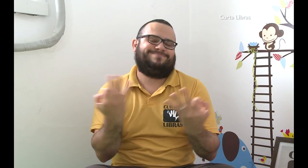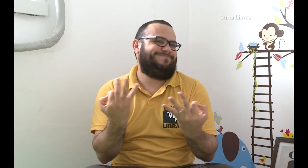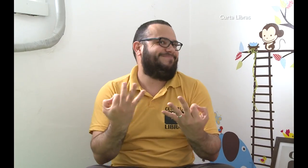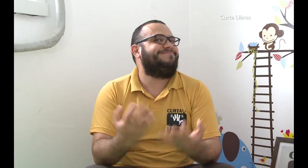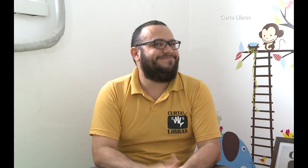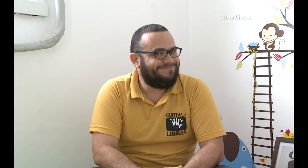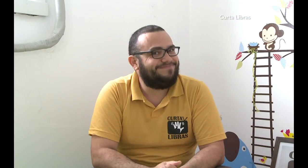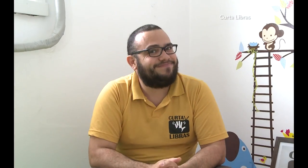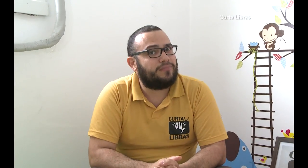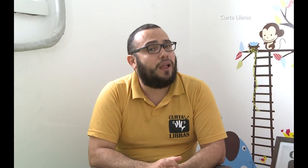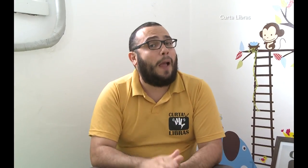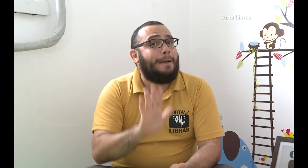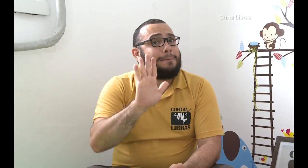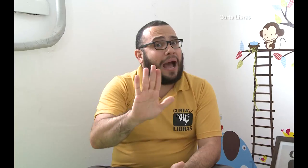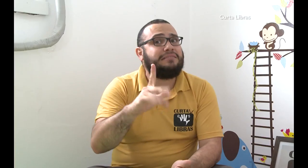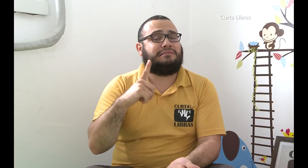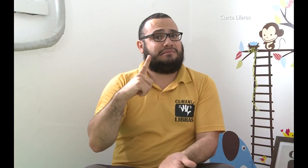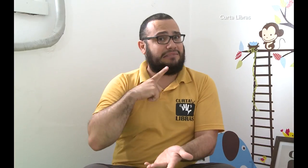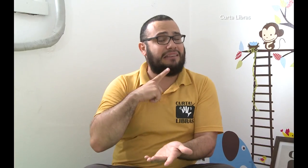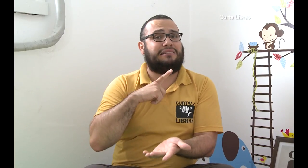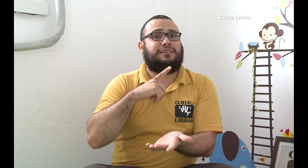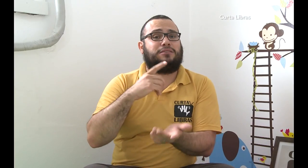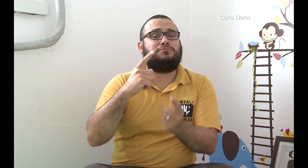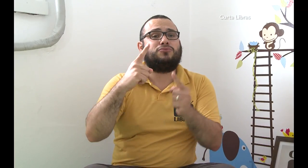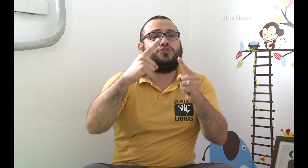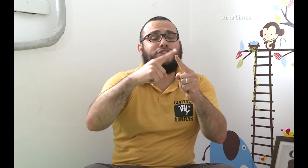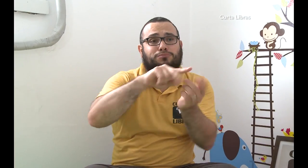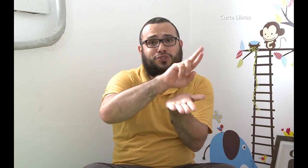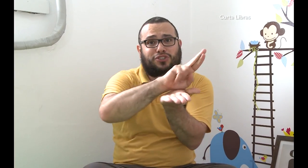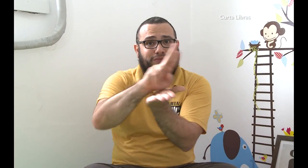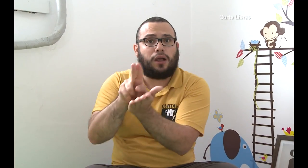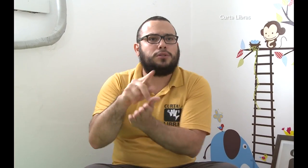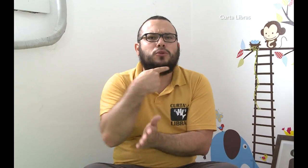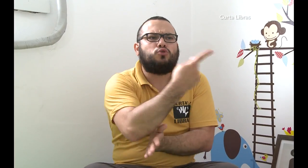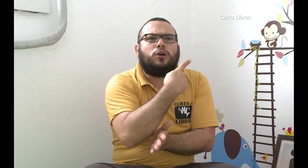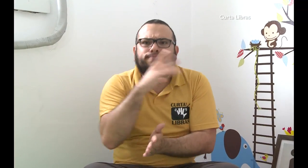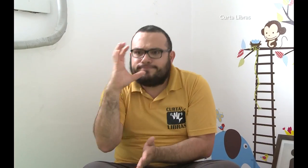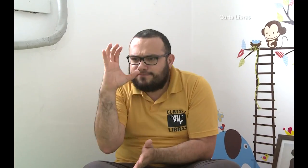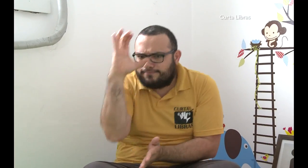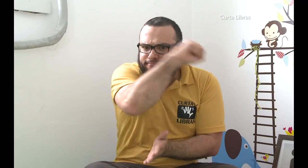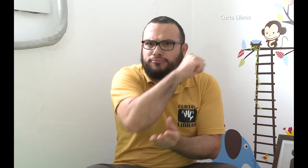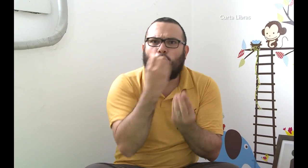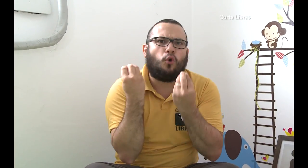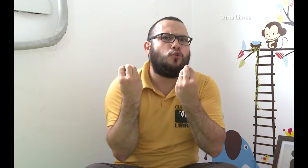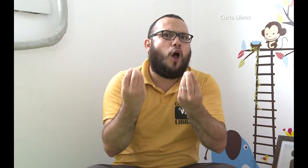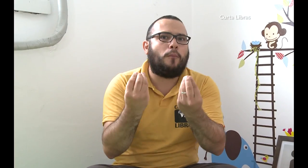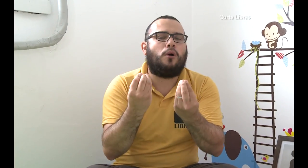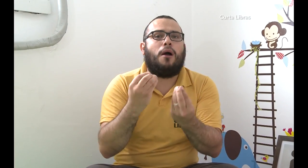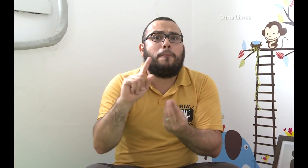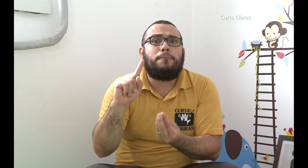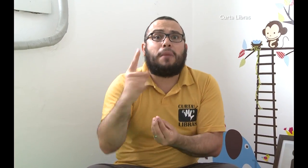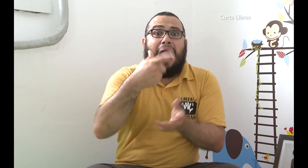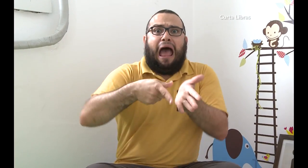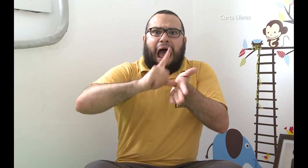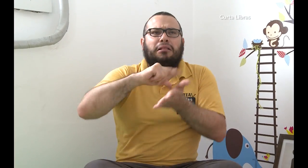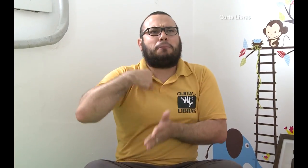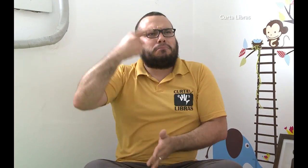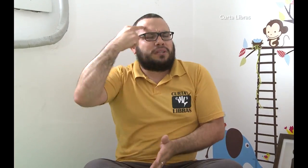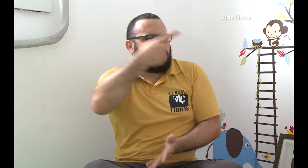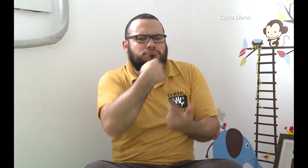interessante Desses tipos de parto Nós primeiro pesquisamos sobre a cesárea Mas